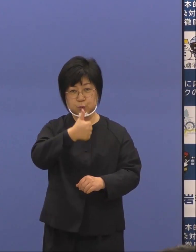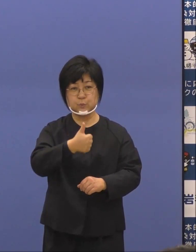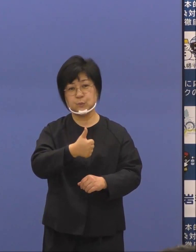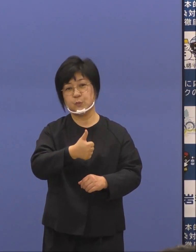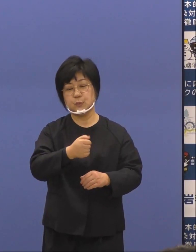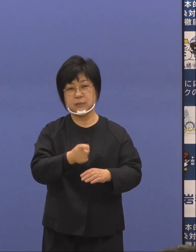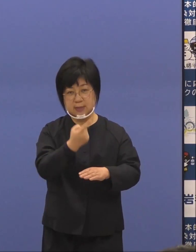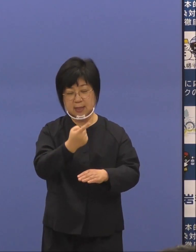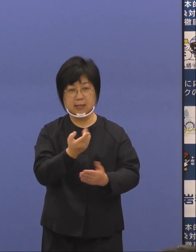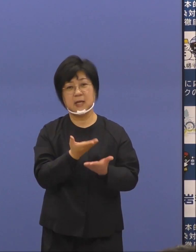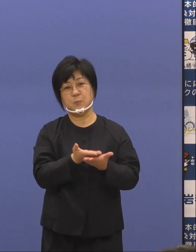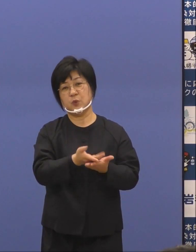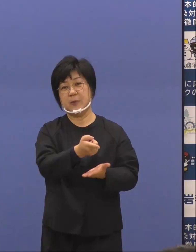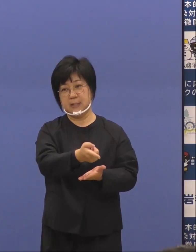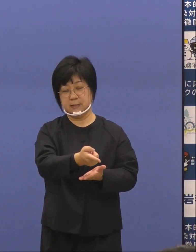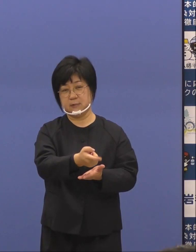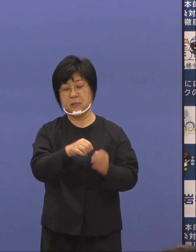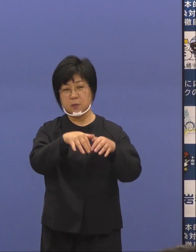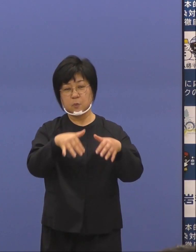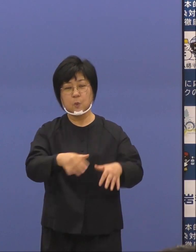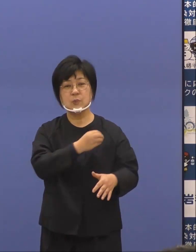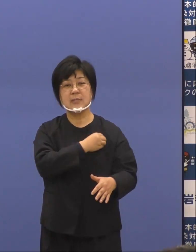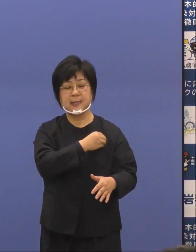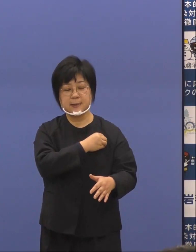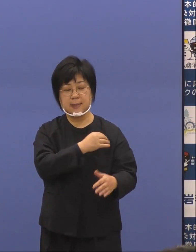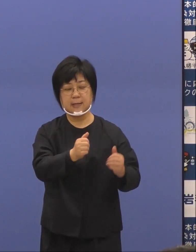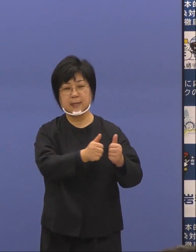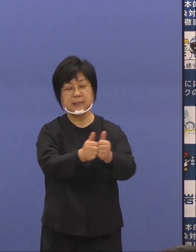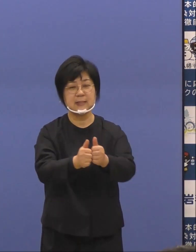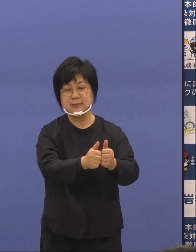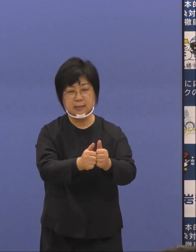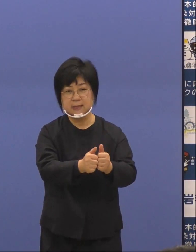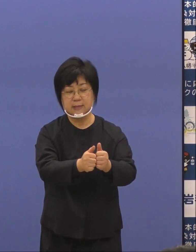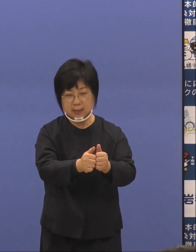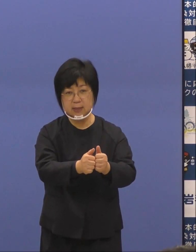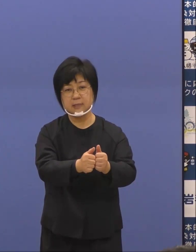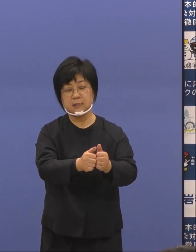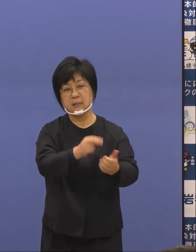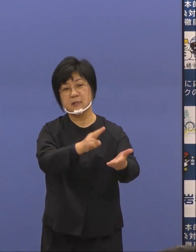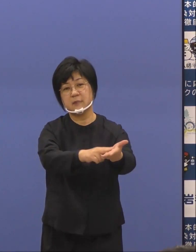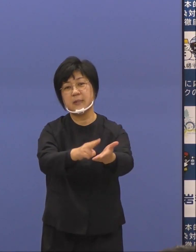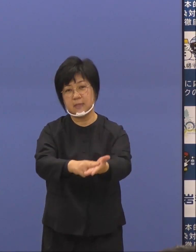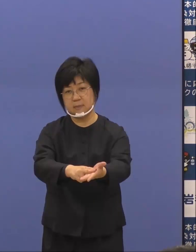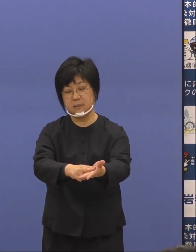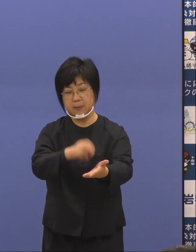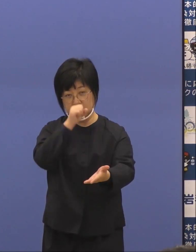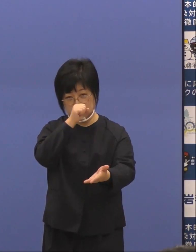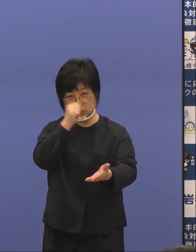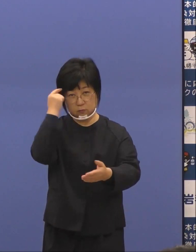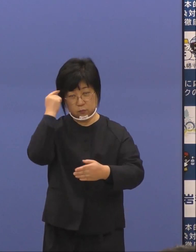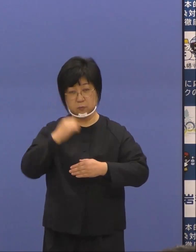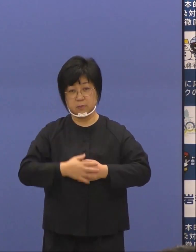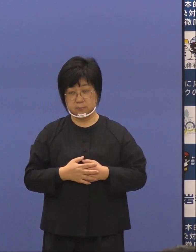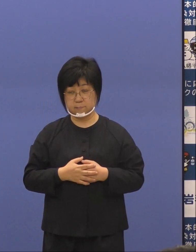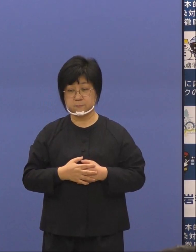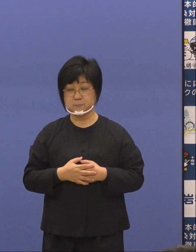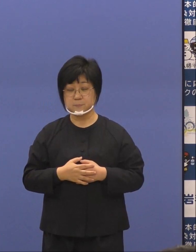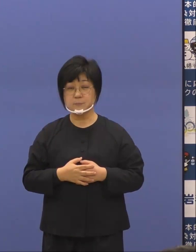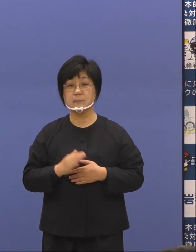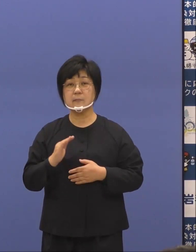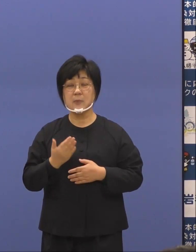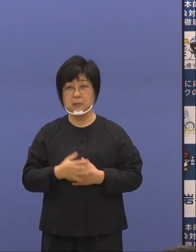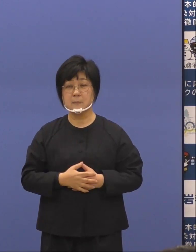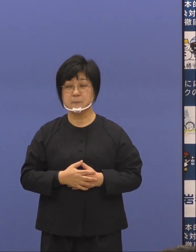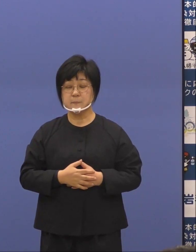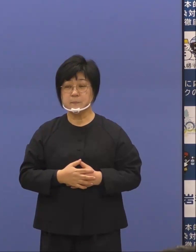ので、構成員が話し合って民主的に決めていけばいいんだと思います。ただそう